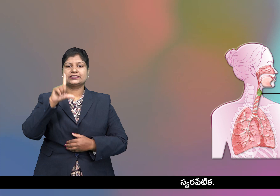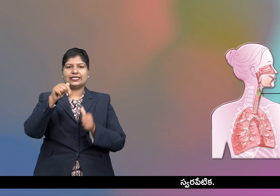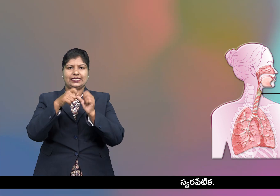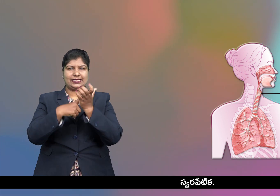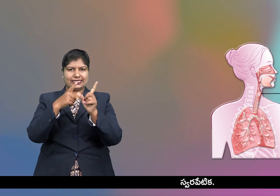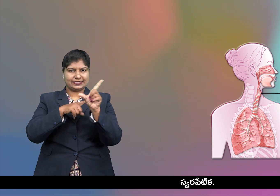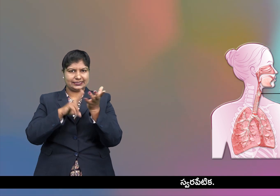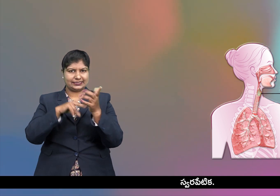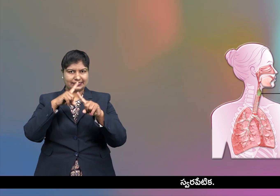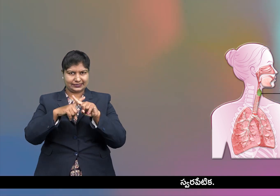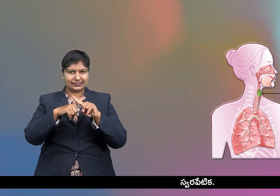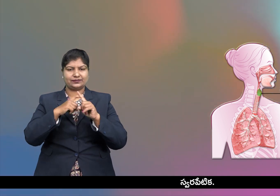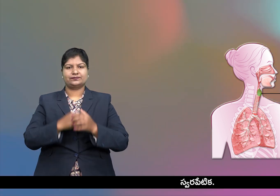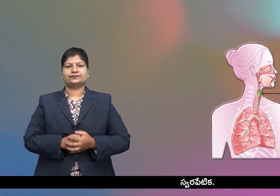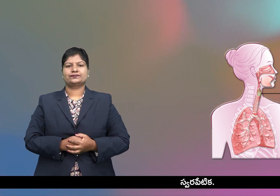స్వరపేటిక.